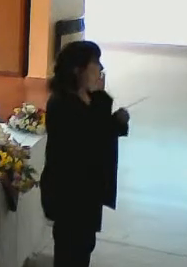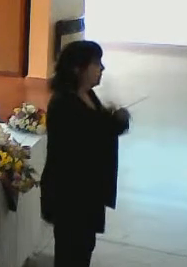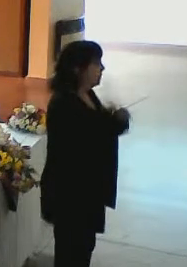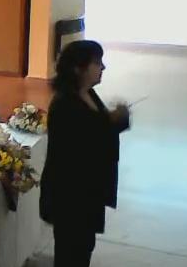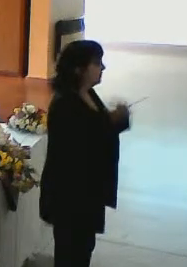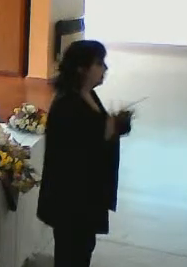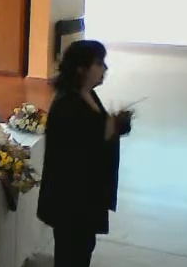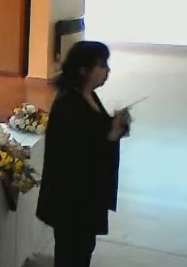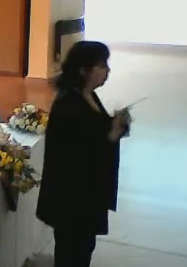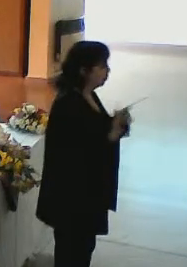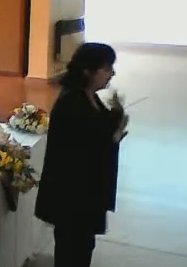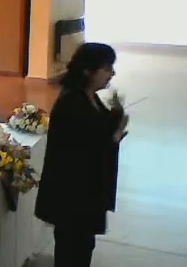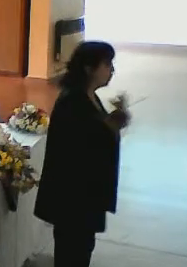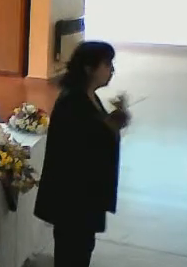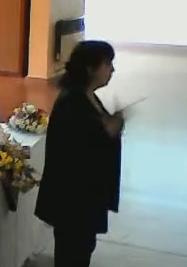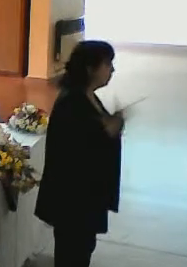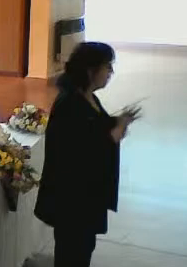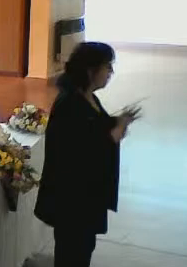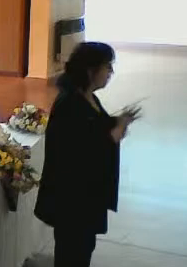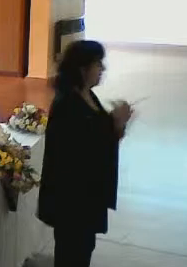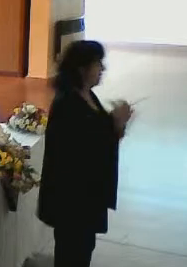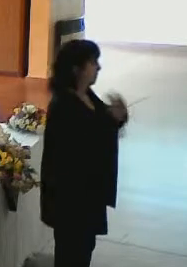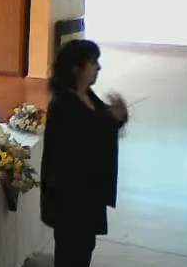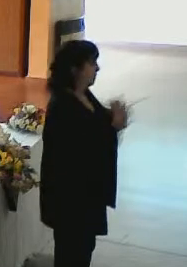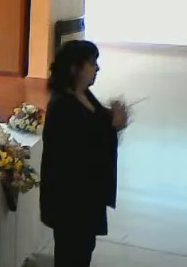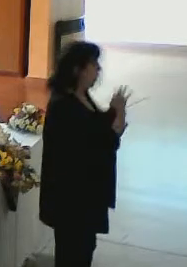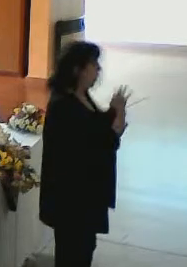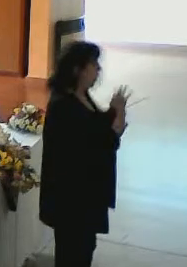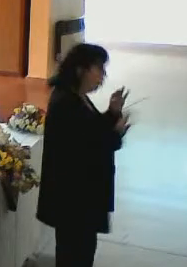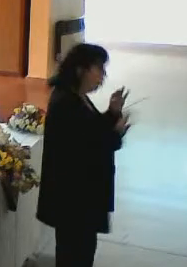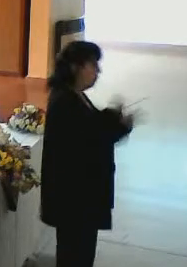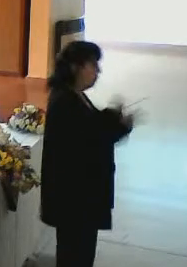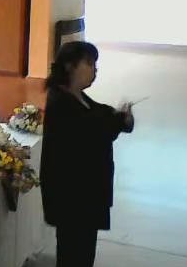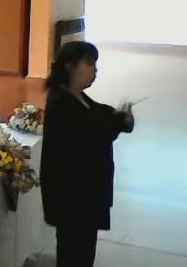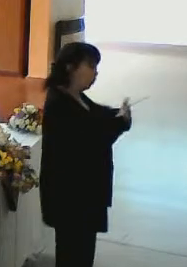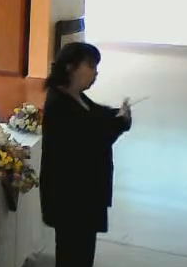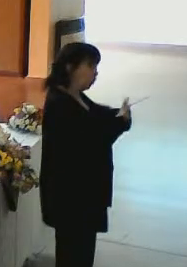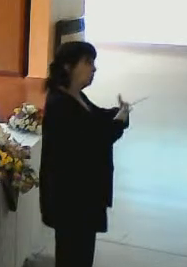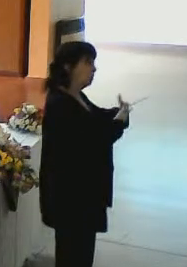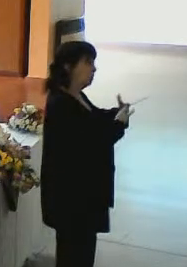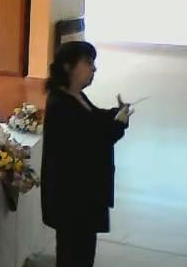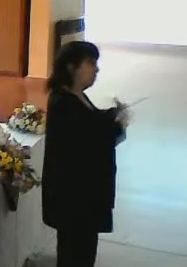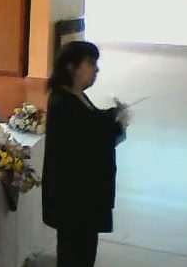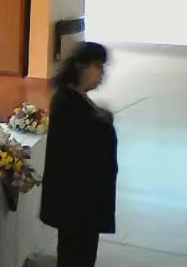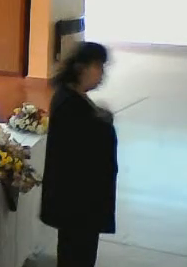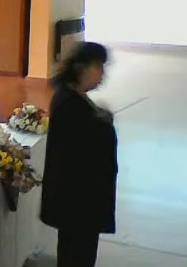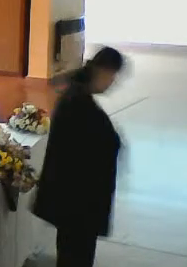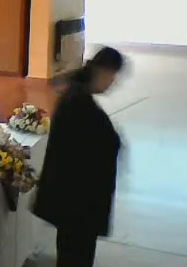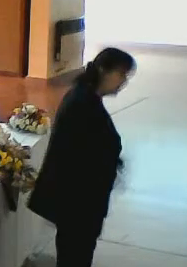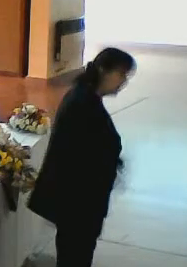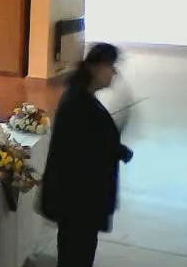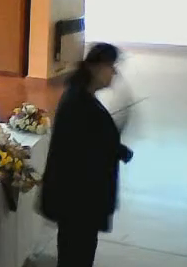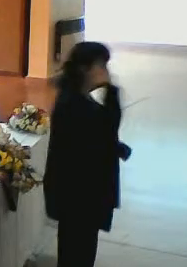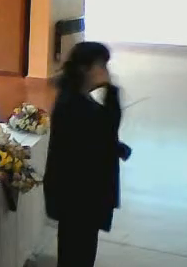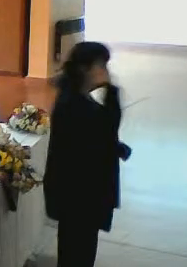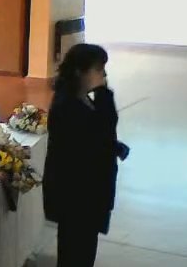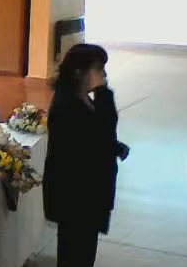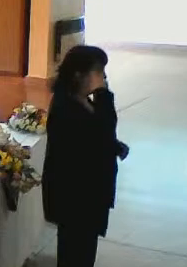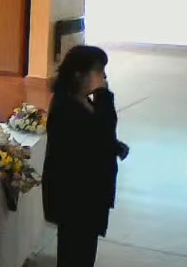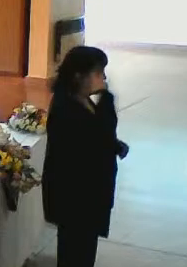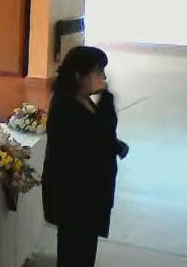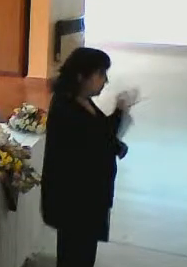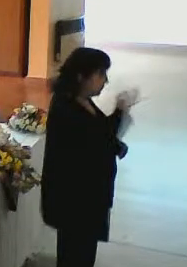desarrollo. Pensar que si el desarrollo motor es normal, el niño tiene inteligencia normal. Erróneo porque puede